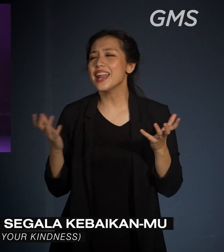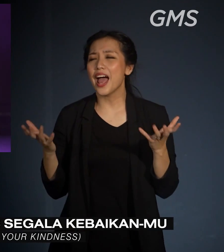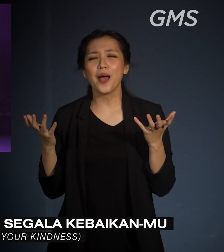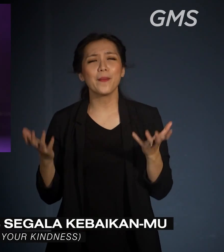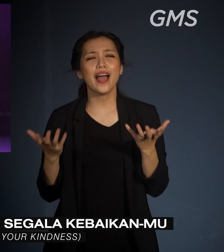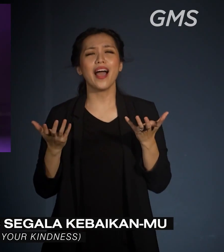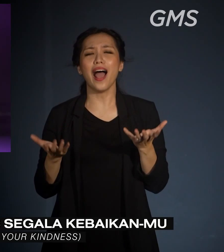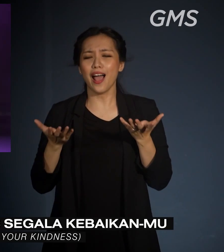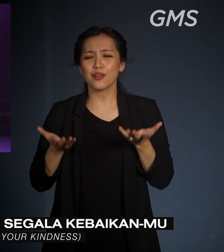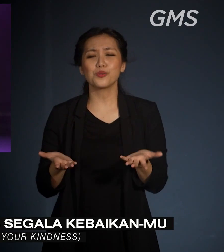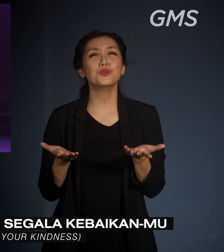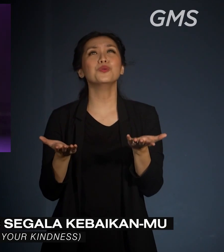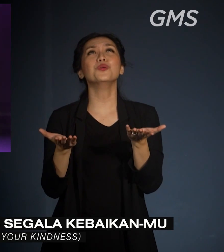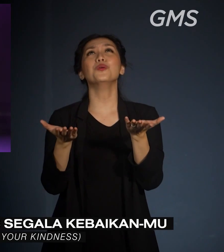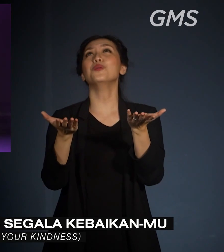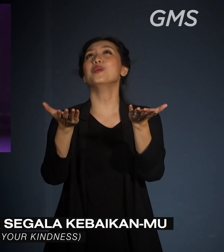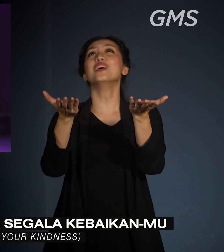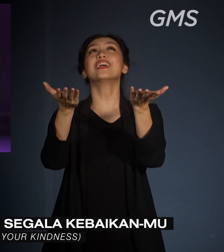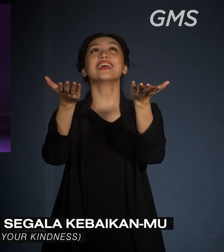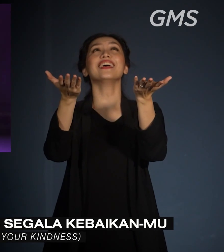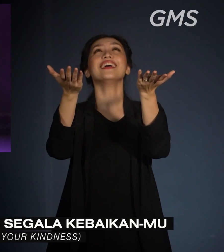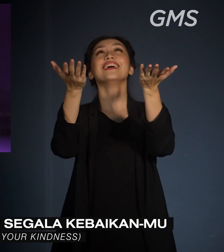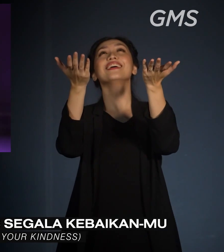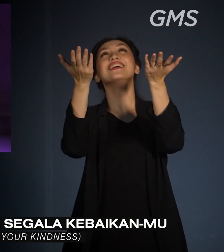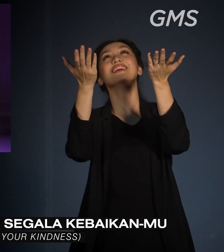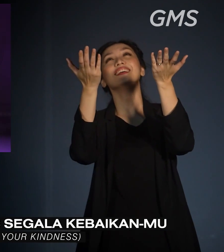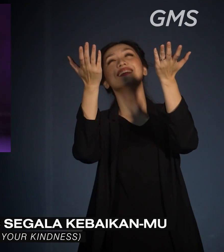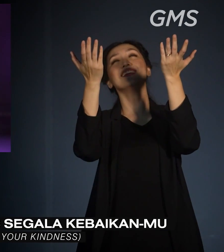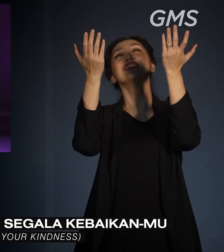Dengan apa kan ku